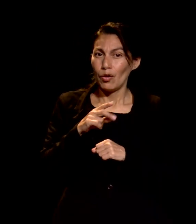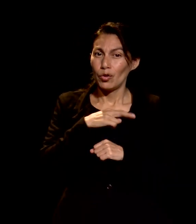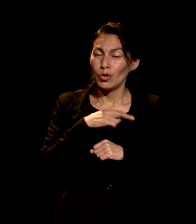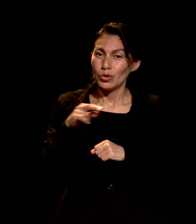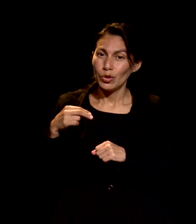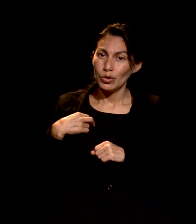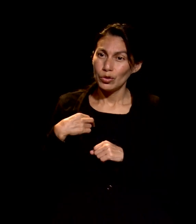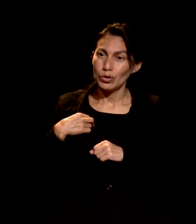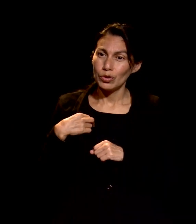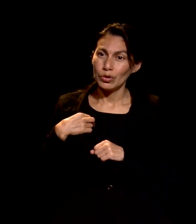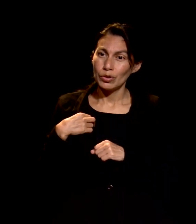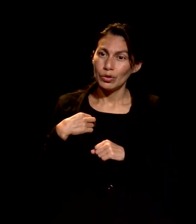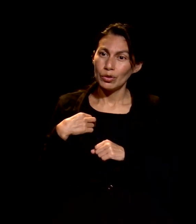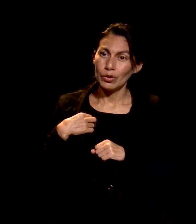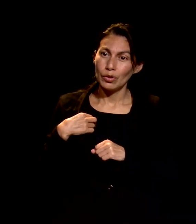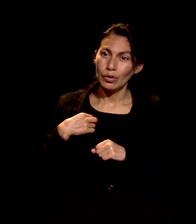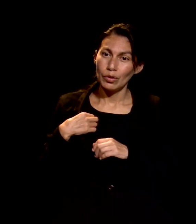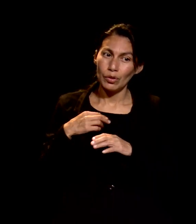entramos al comedor